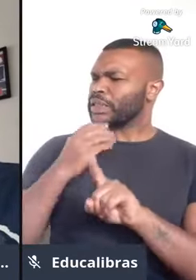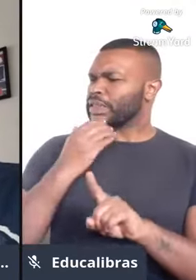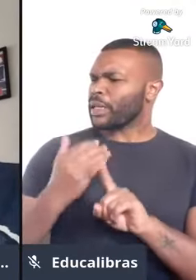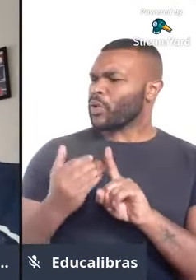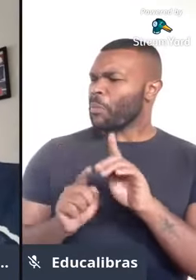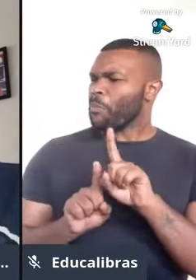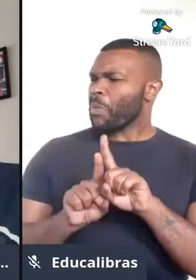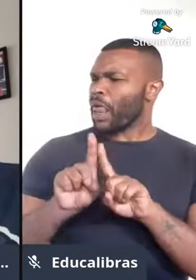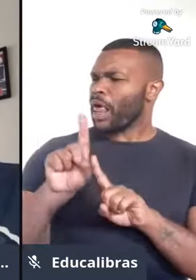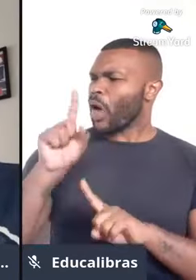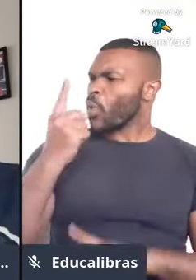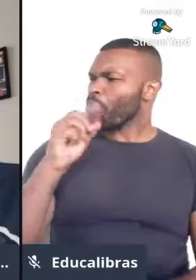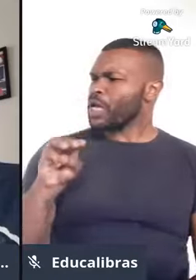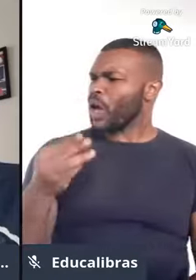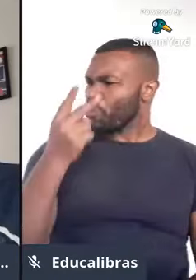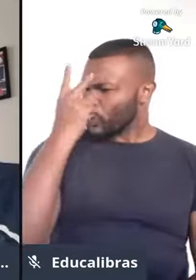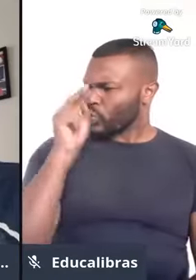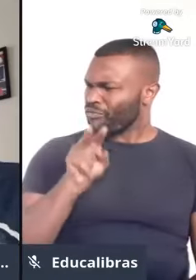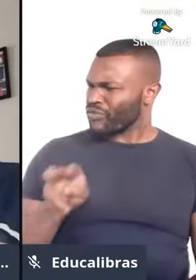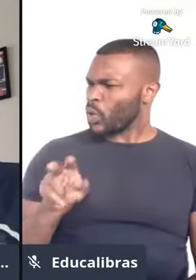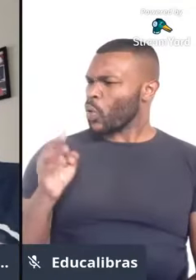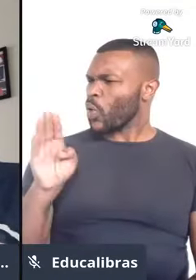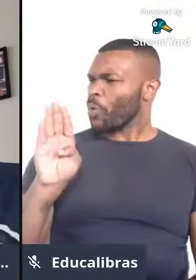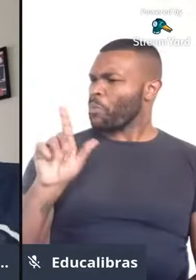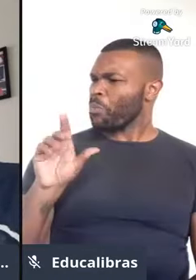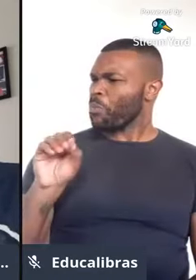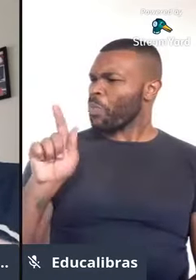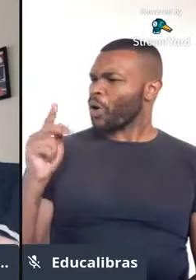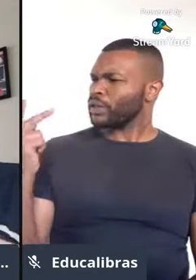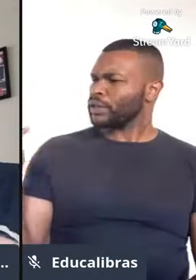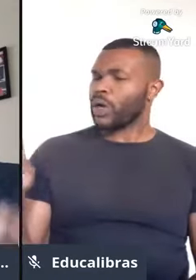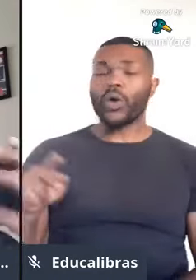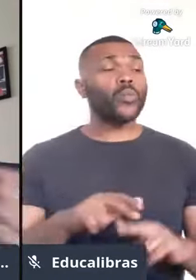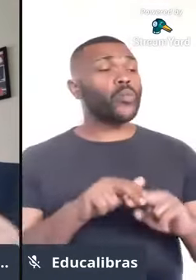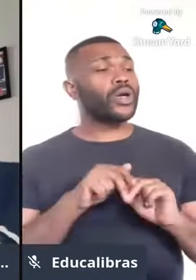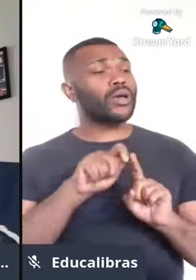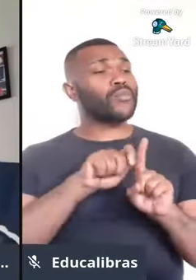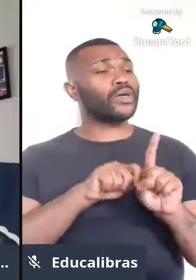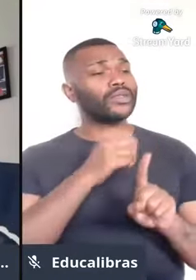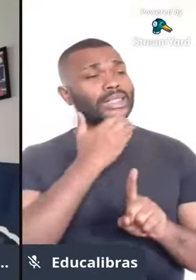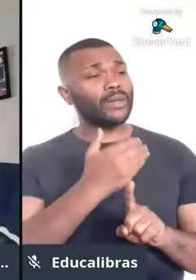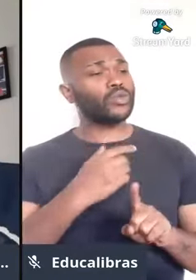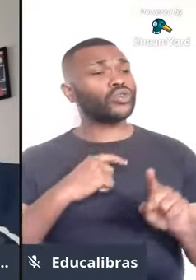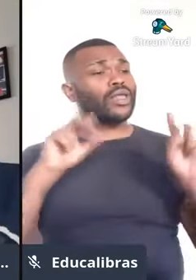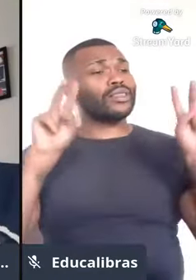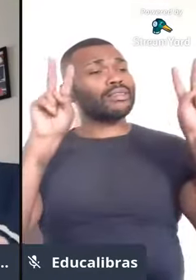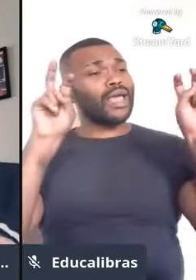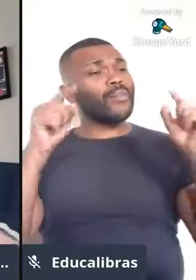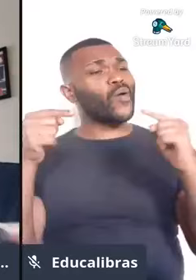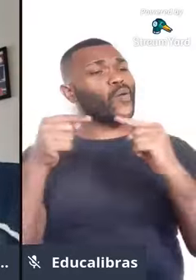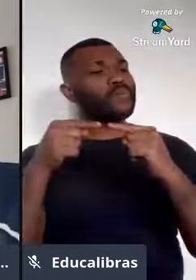Dezembro, na verdade, foi uma época de muitos temas relacionados ao governo federal.